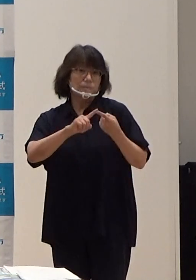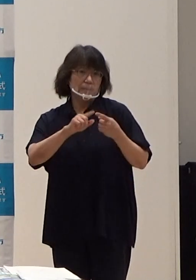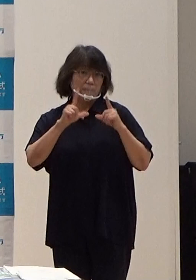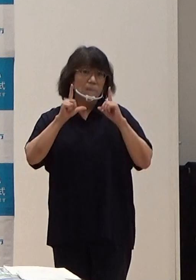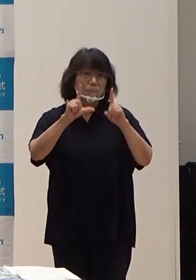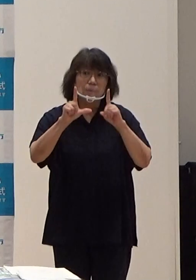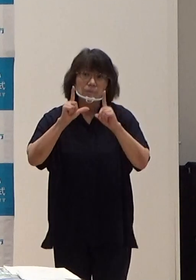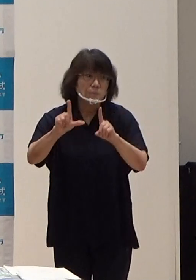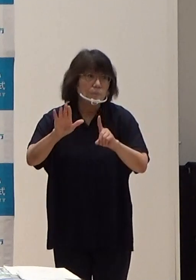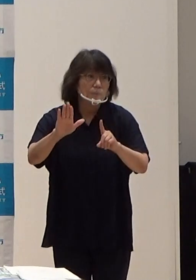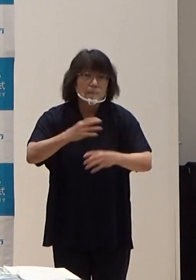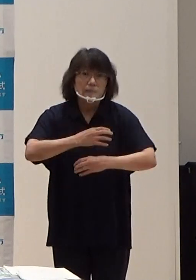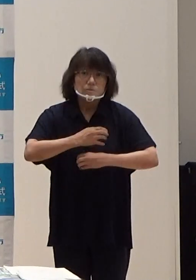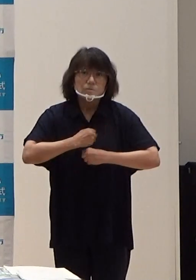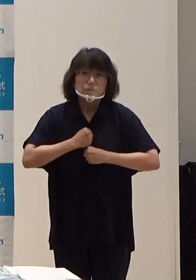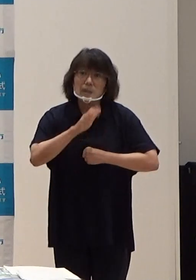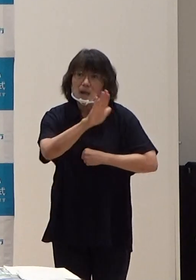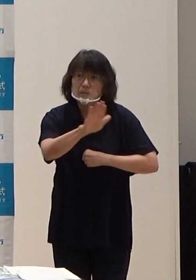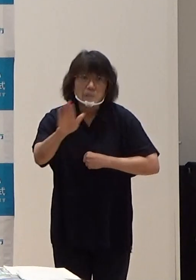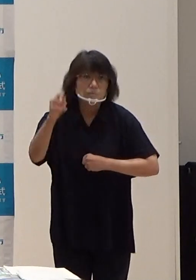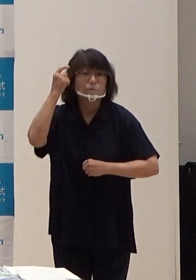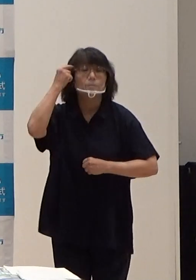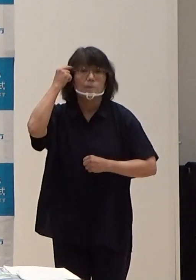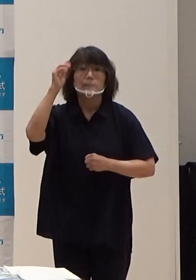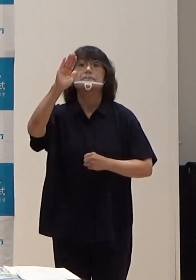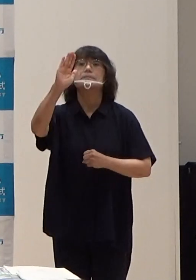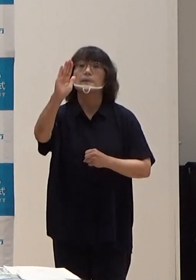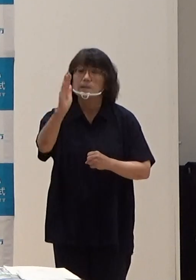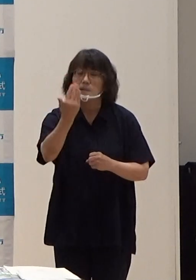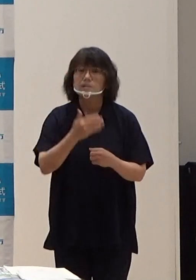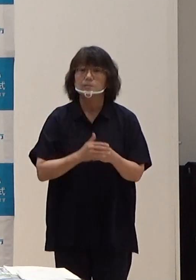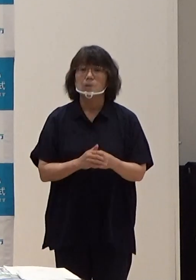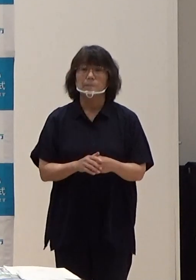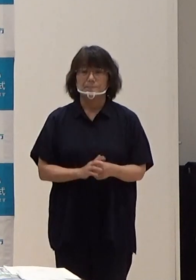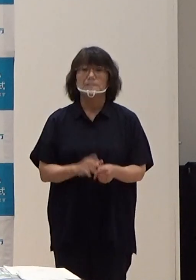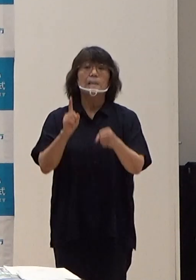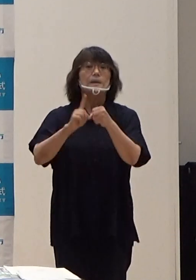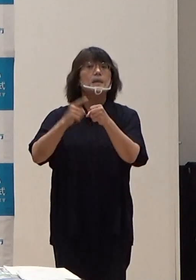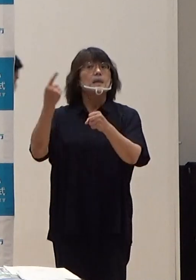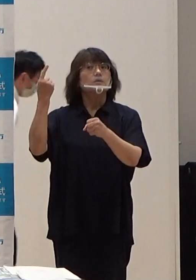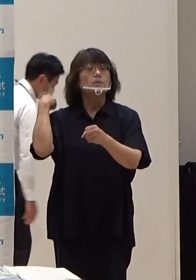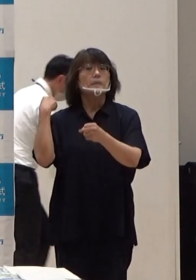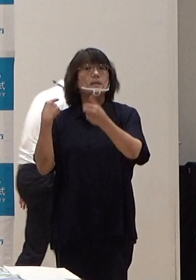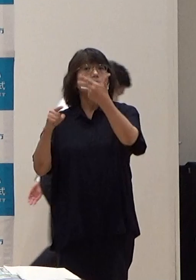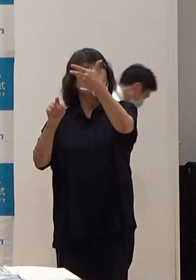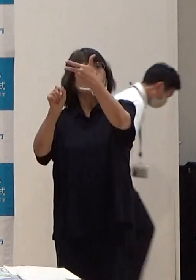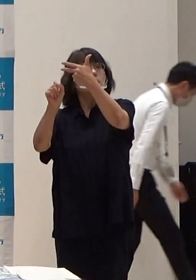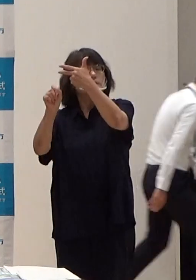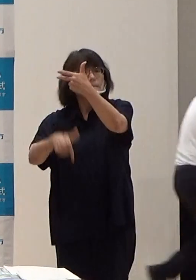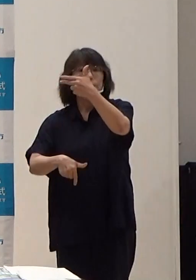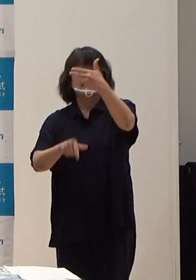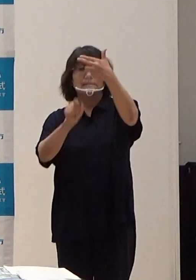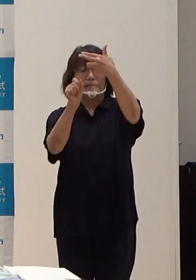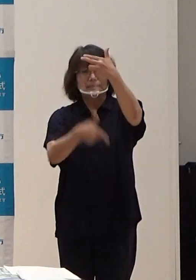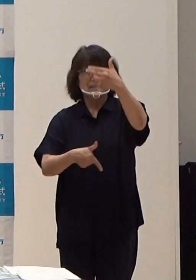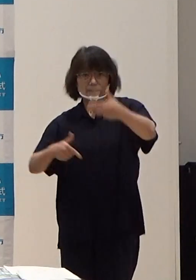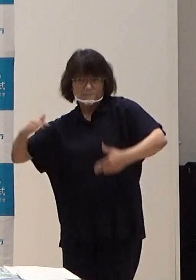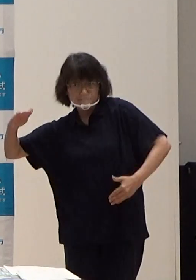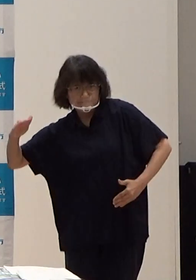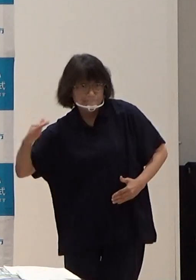注意喚起をいただいているところでございますが、去年もですね、7、8月と急激に増えました